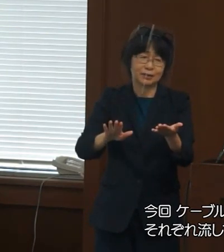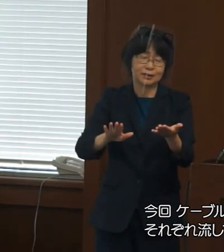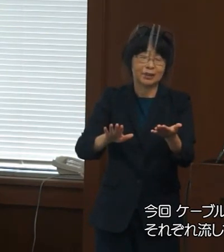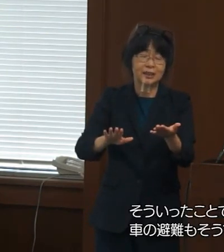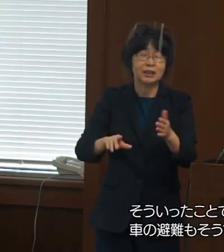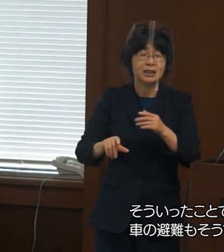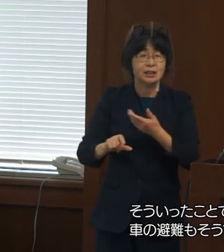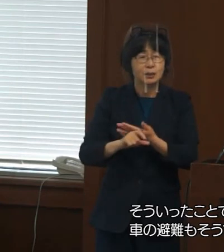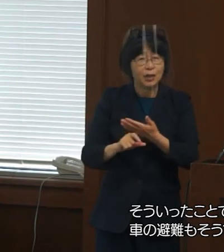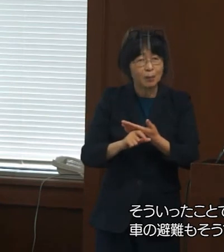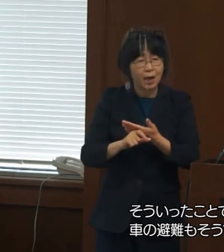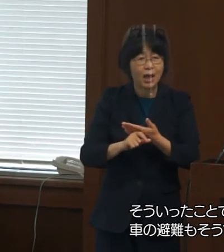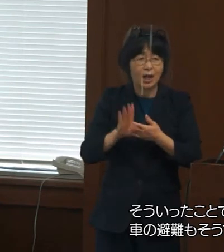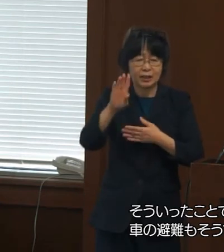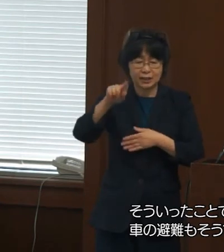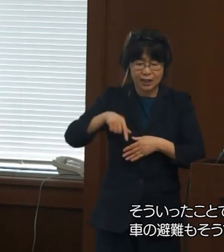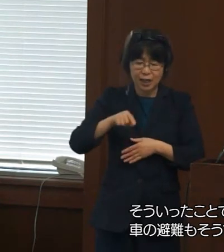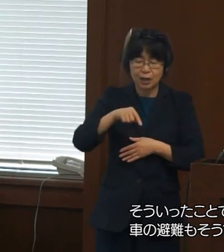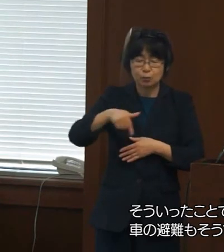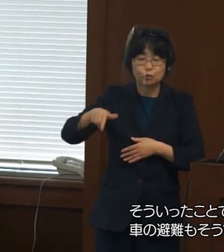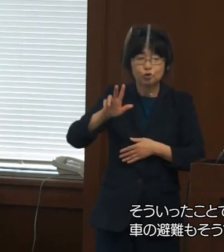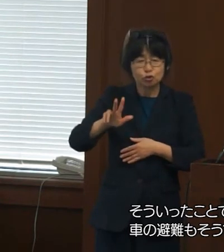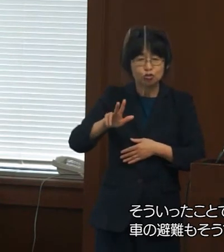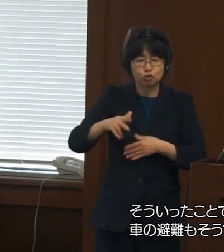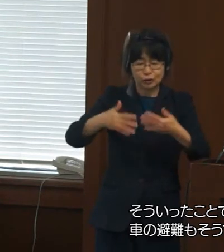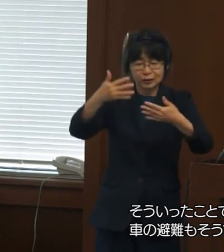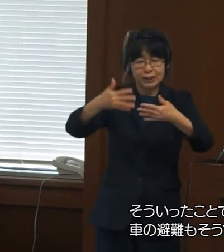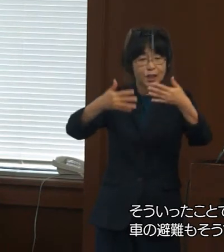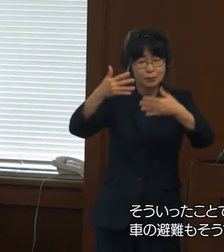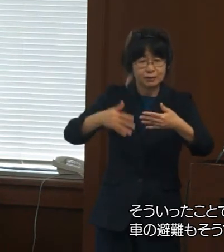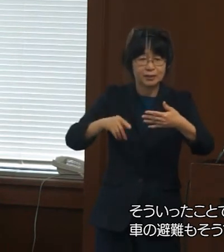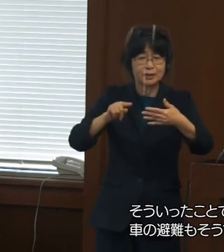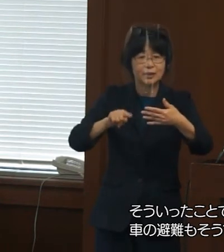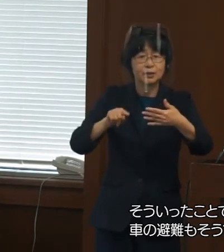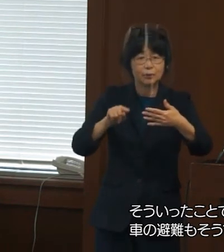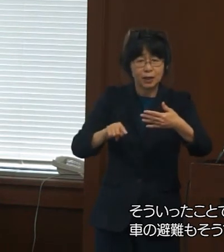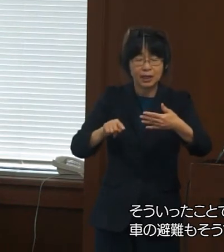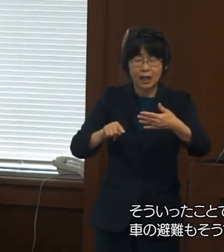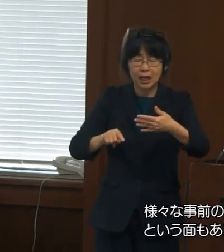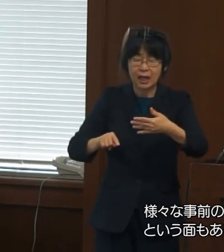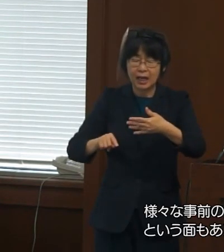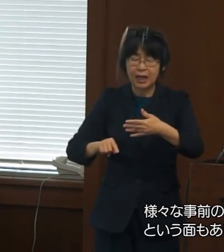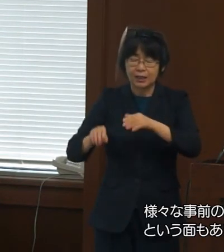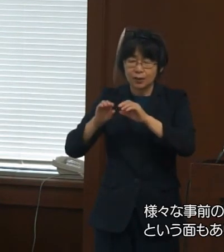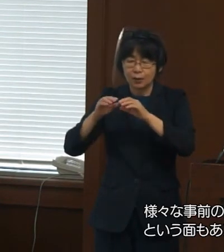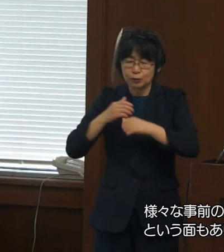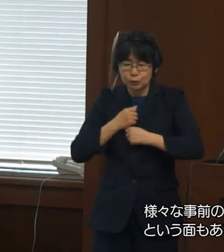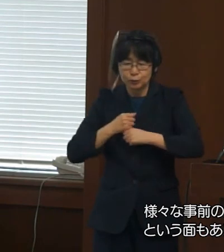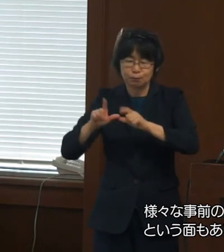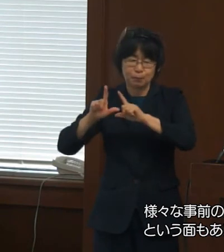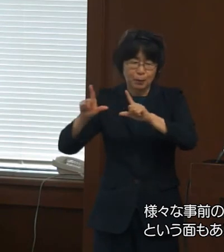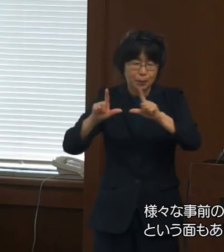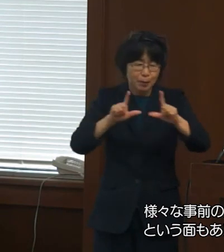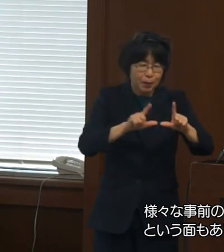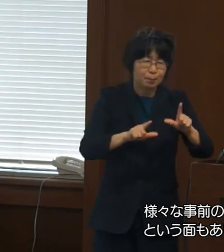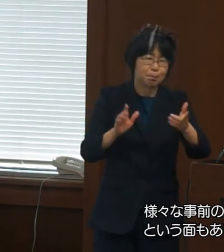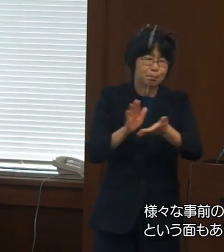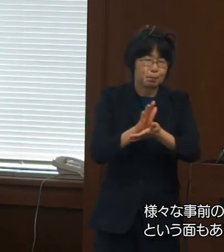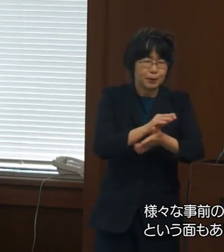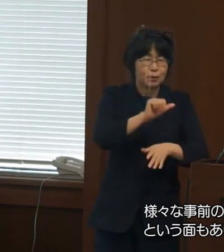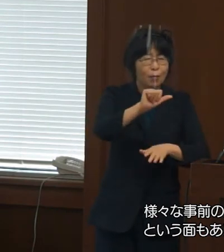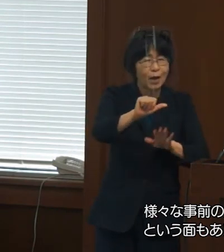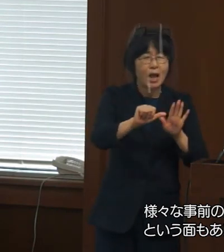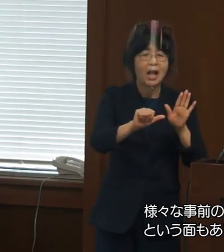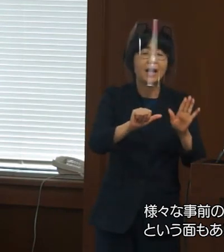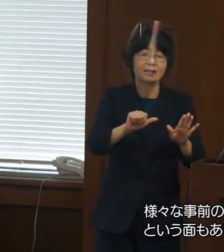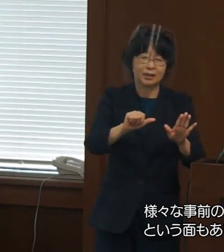てですね、そういったことで、それこそ家庭の中、車の避難もそうですし、さまざまな事前の対応ができていた